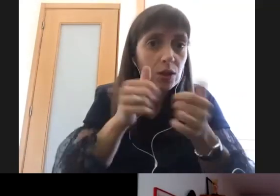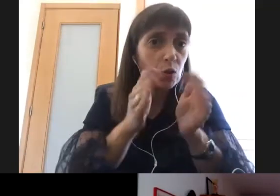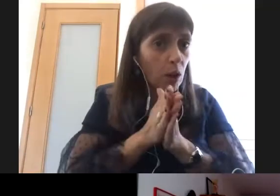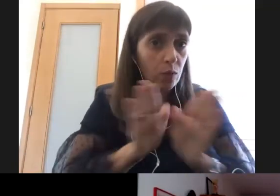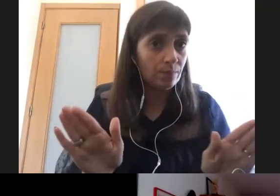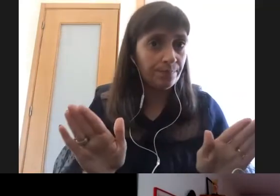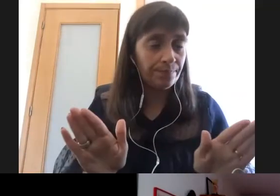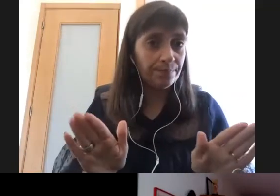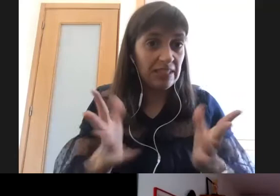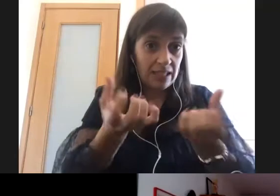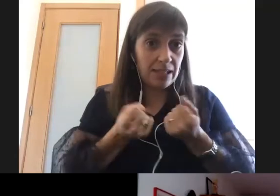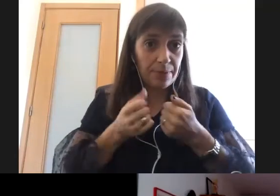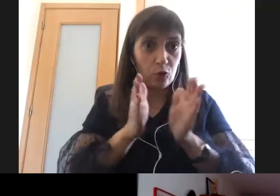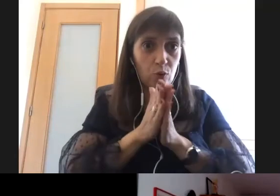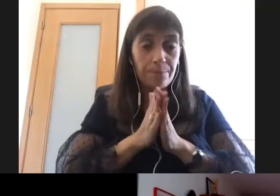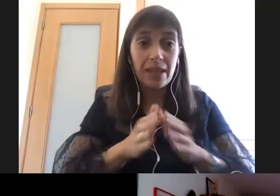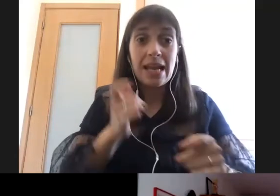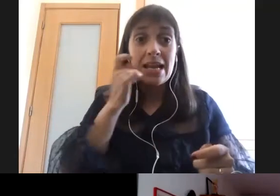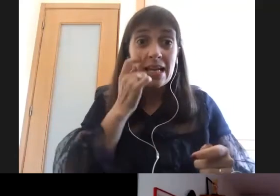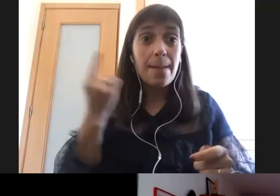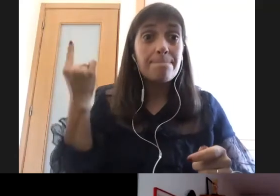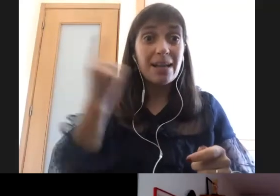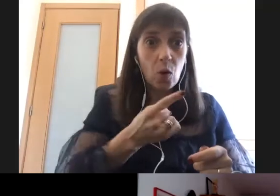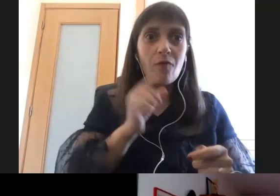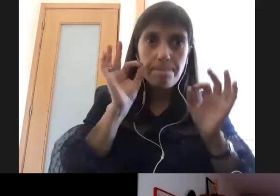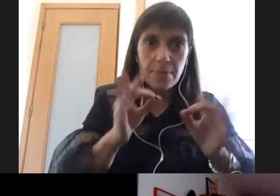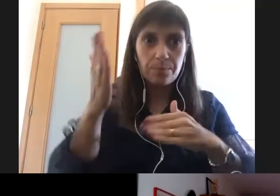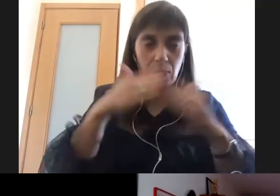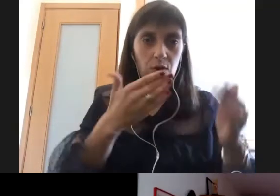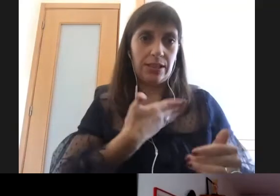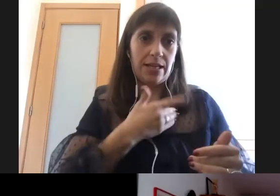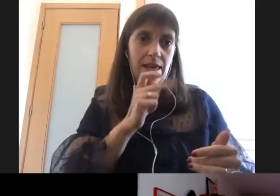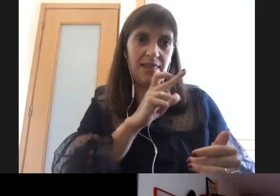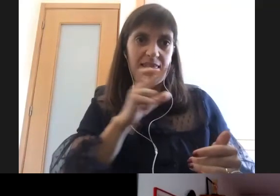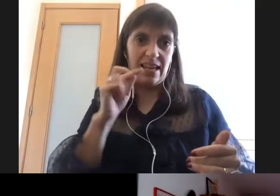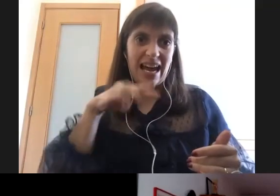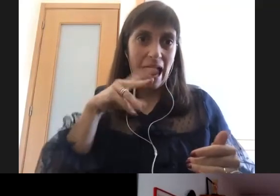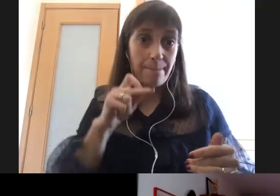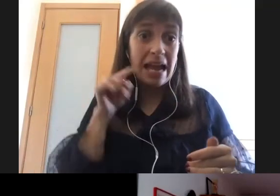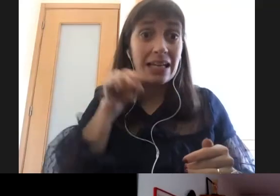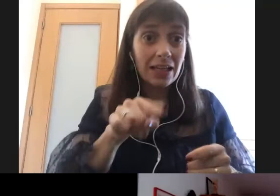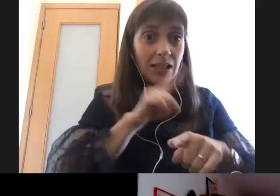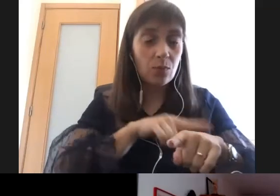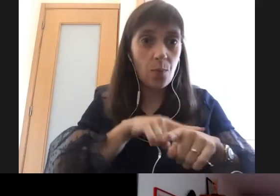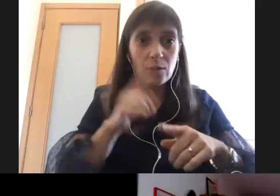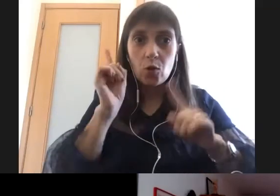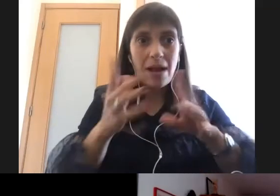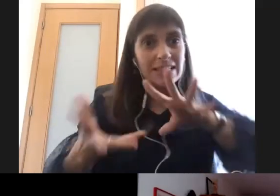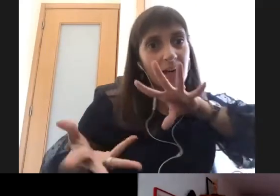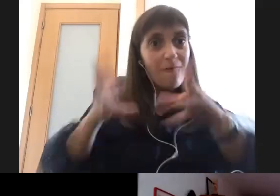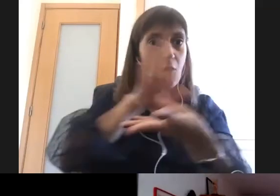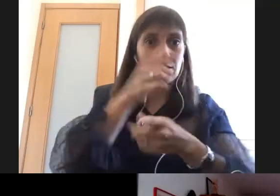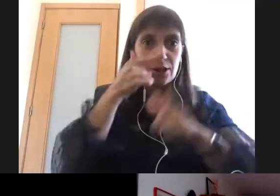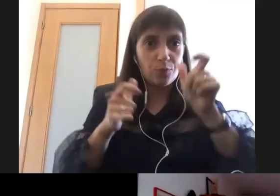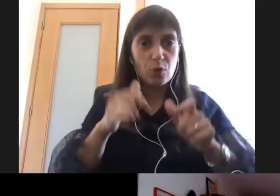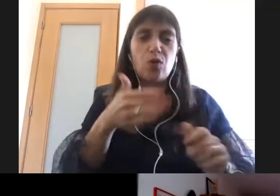A ordem foi dada para que a derrama acontecesse. E, no momento da derrama, você ia ter revolta popular suficiente para